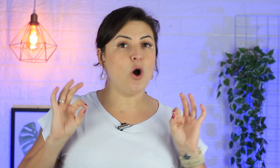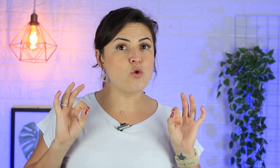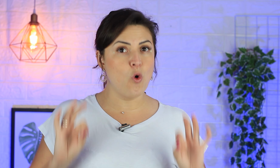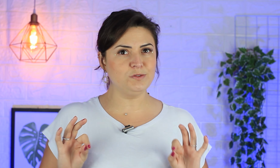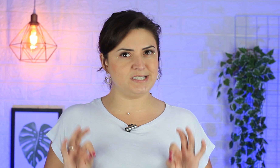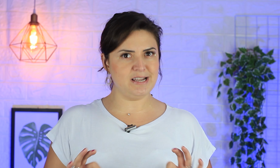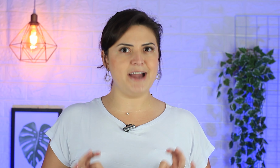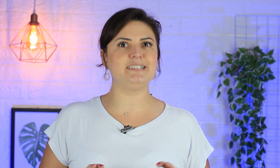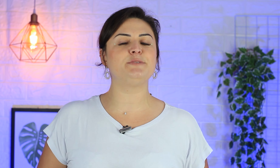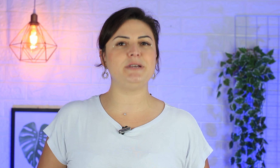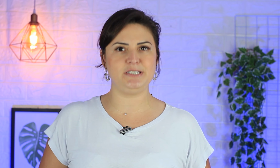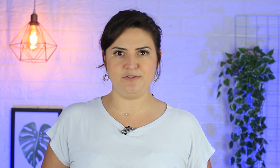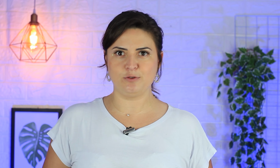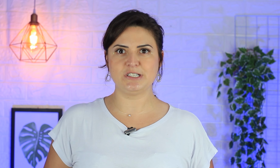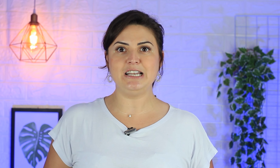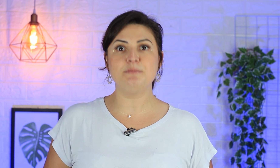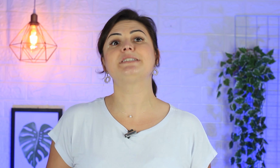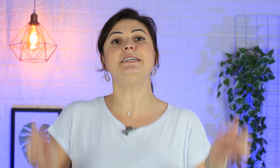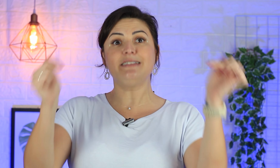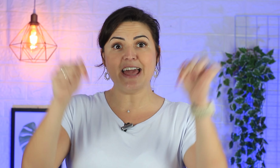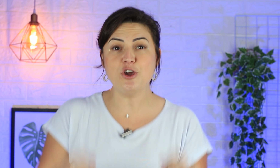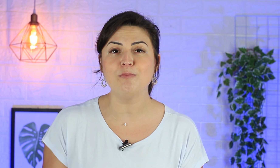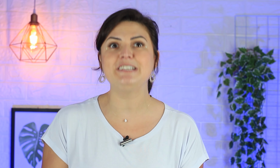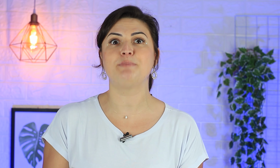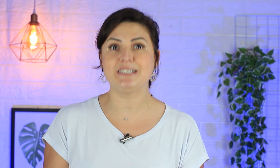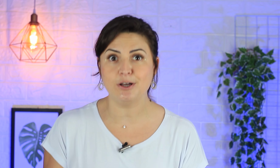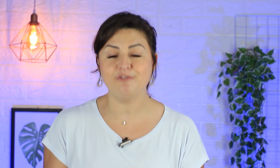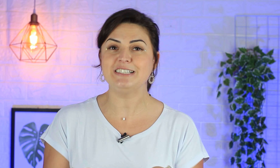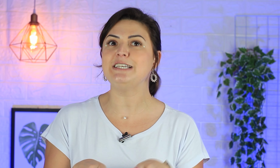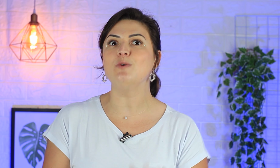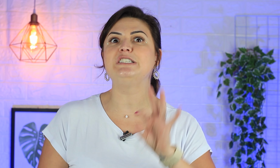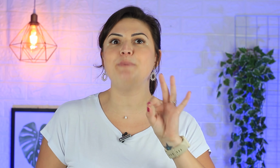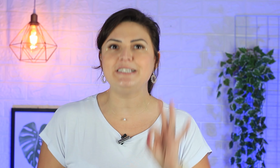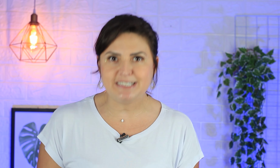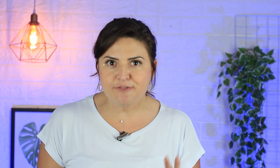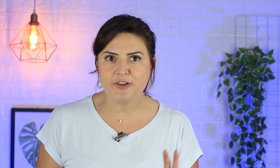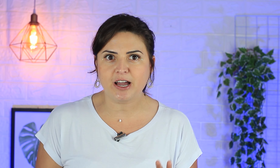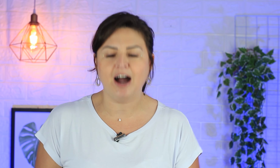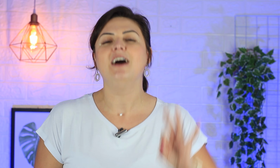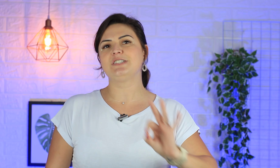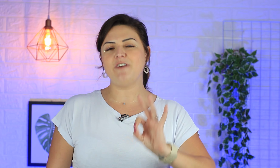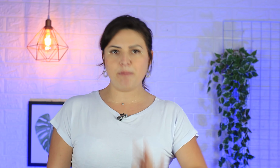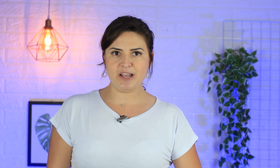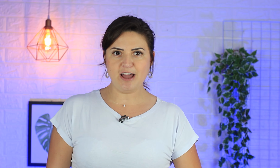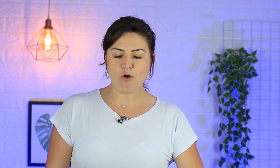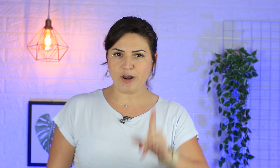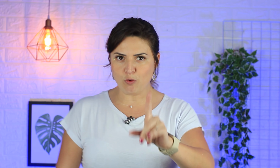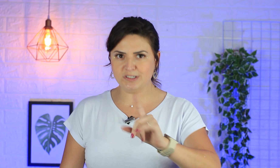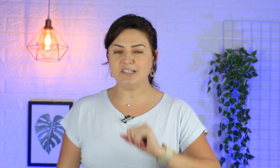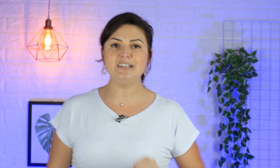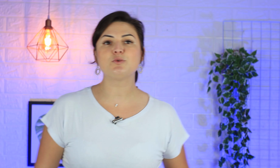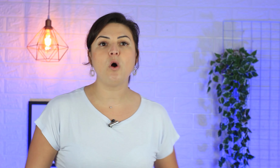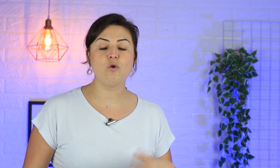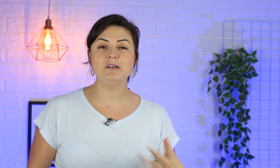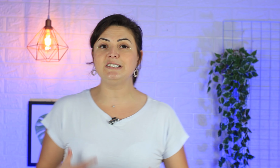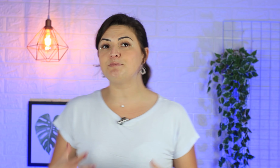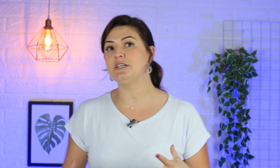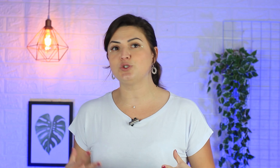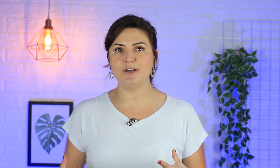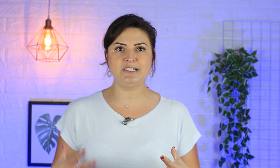alguns sinais específicos da Libras que tem uma expressão facial específica. Você vai aprender agora. Alguns sinais com algumas expressões